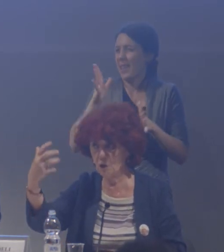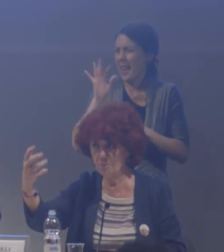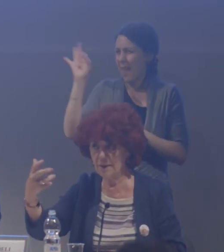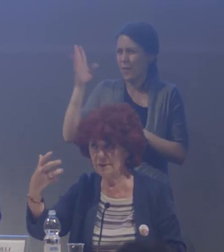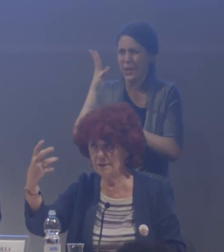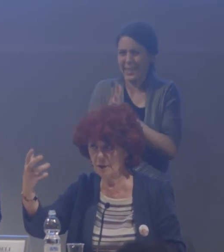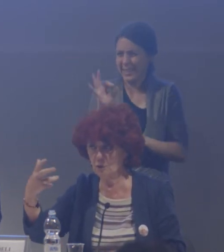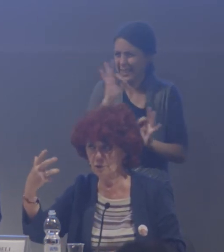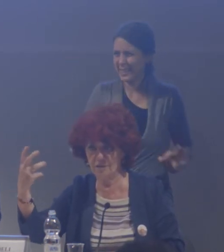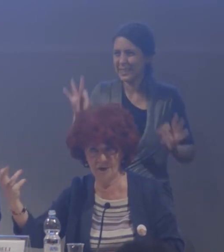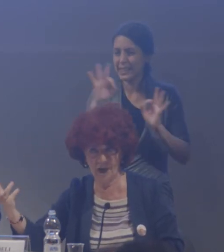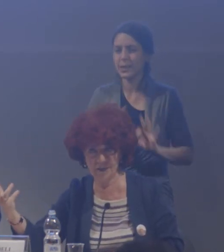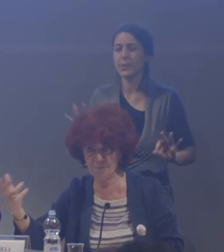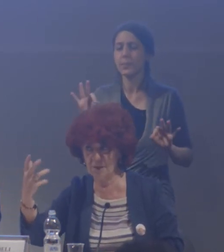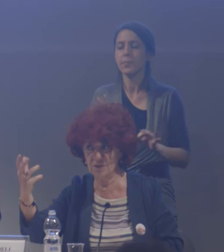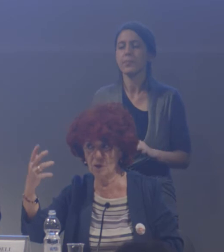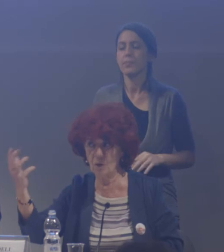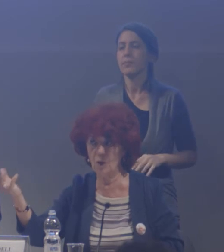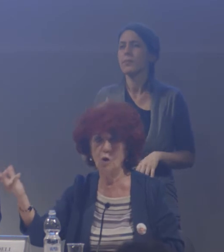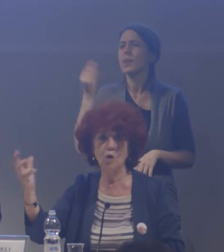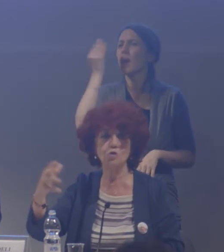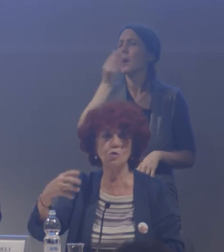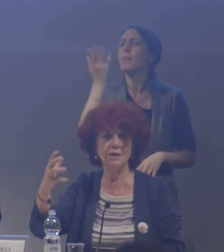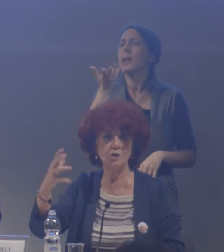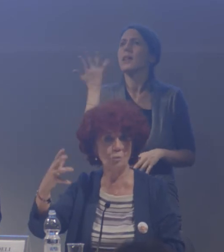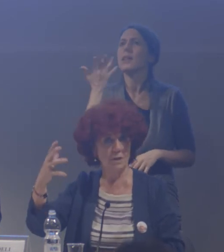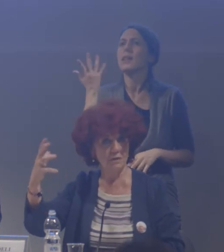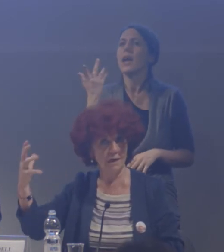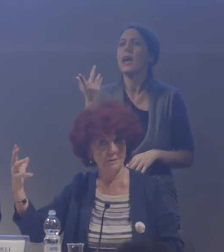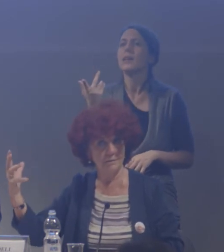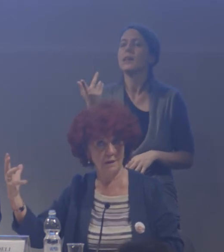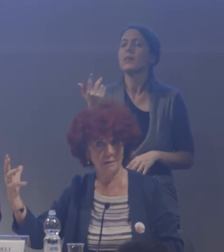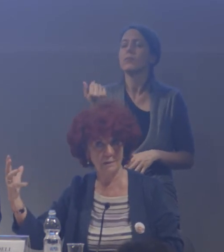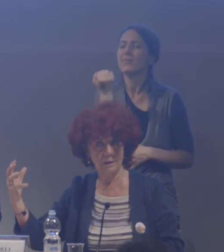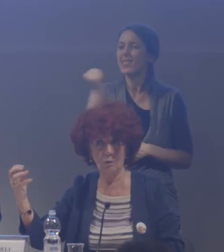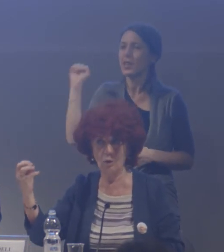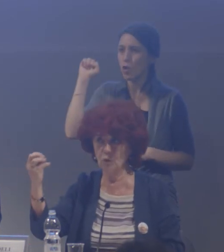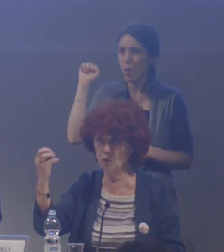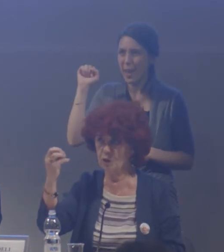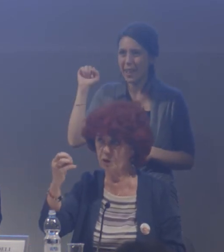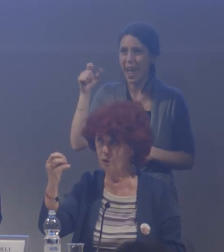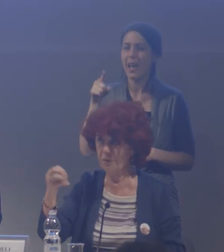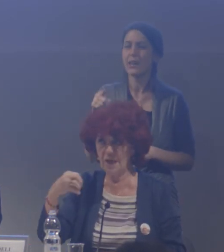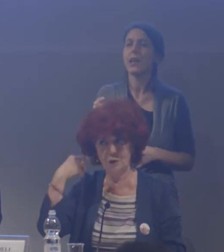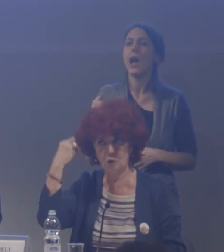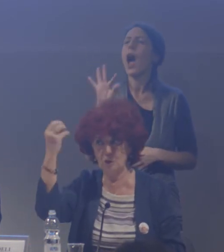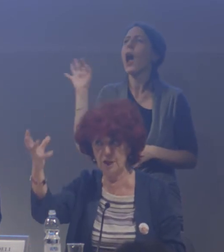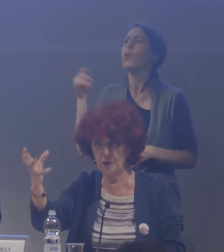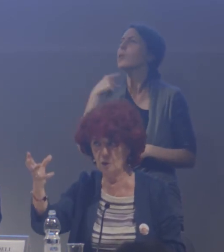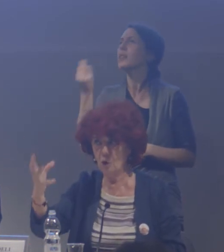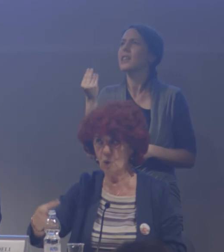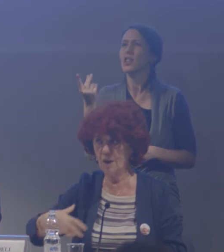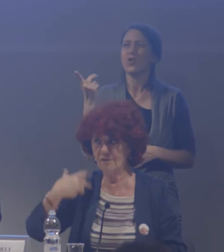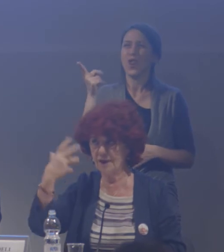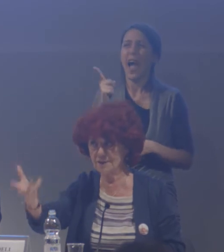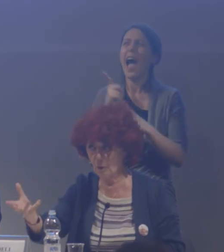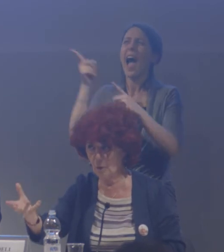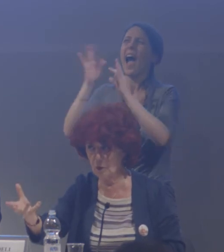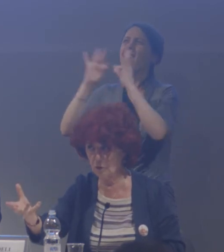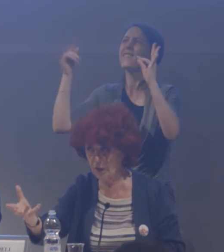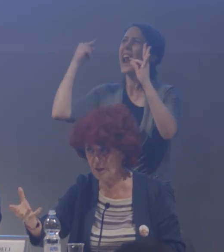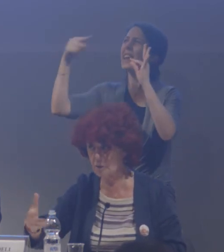di commenti di alcune frasi. Penso a quello sulla disobbedienza, che qualcuno cita Don Milani togliendo quella